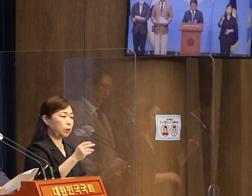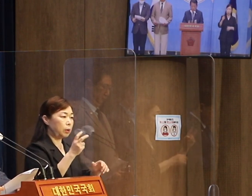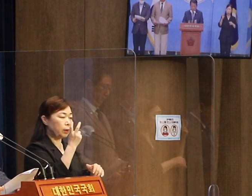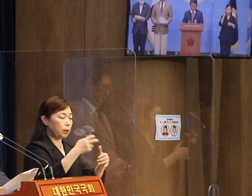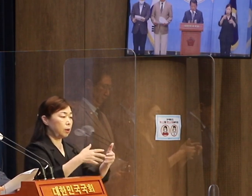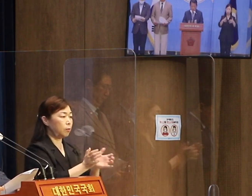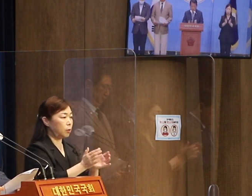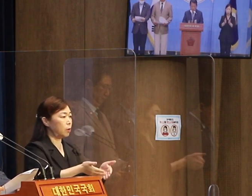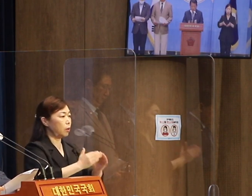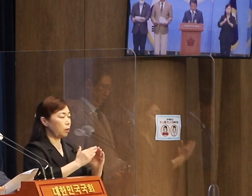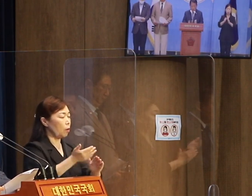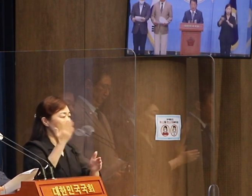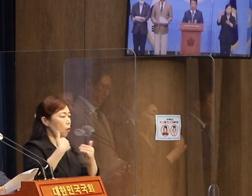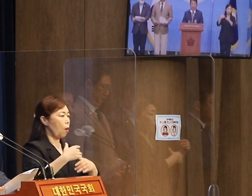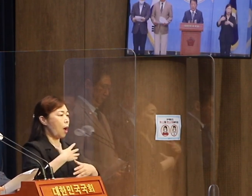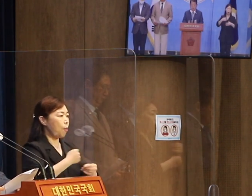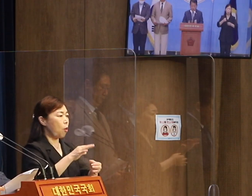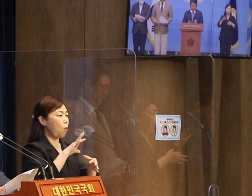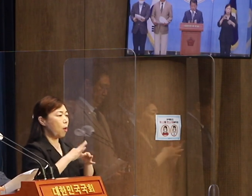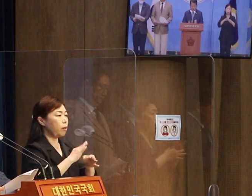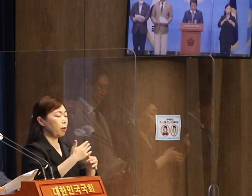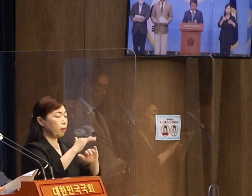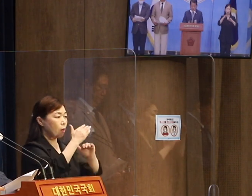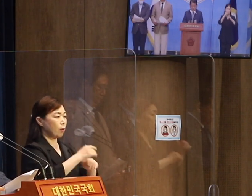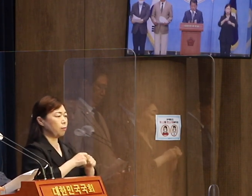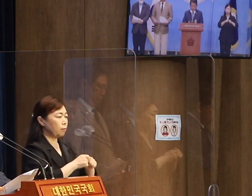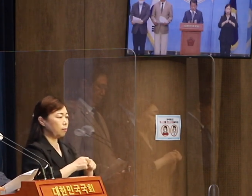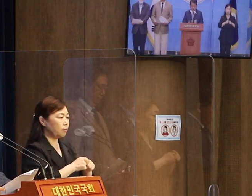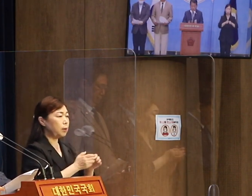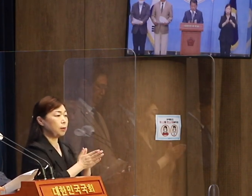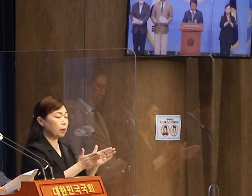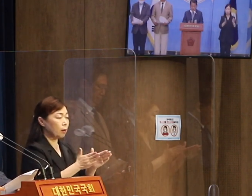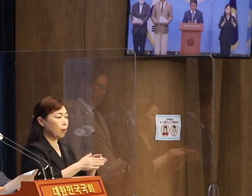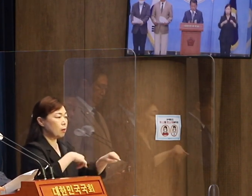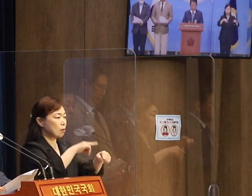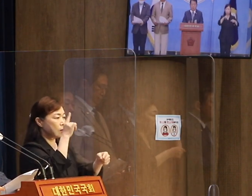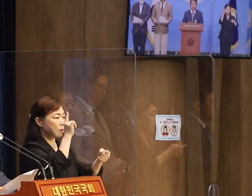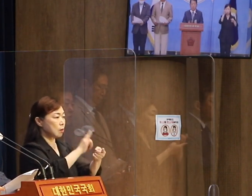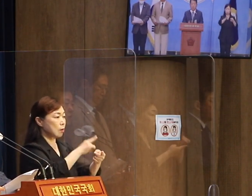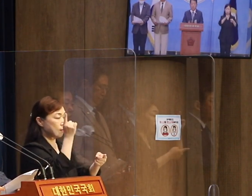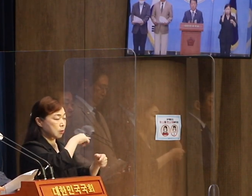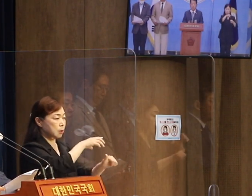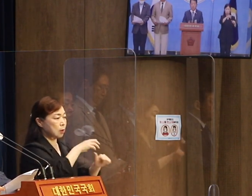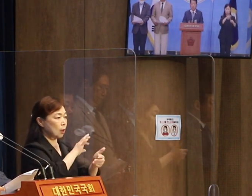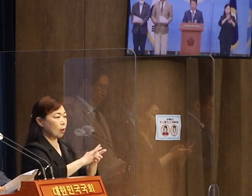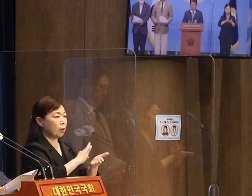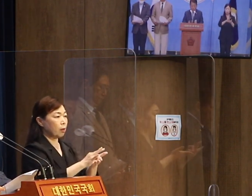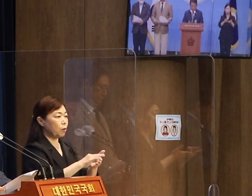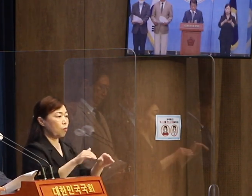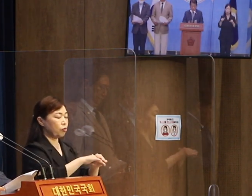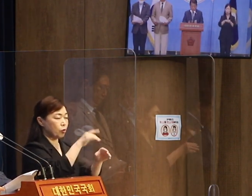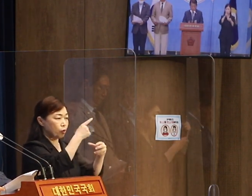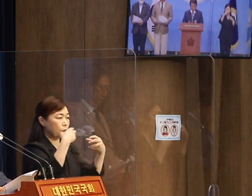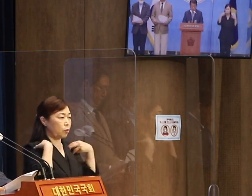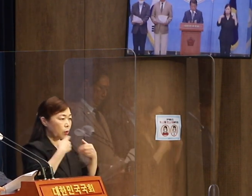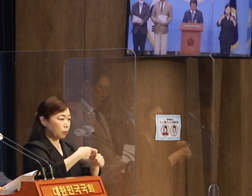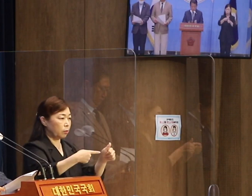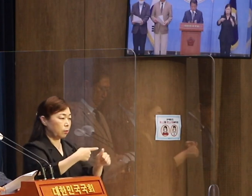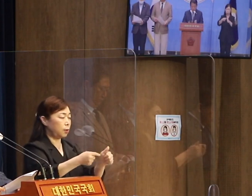안보와 관련된 사항을 하나하나 따져 정쟁의 칼을 뽑아 문재인 정부를 겨냥하고